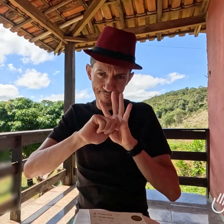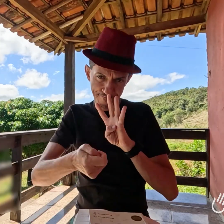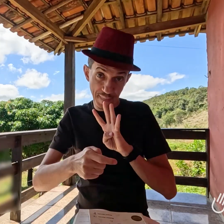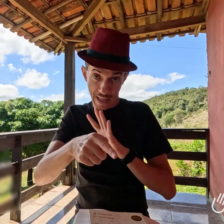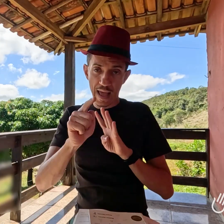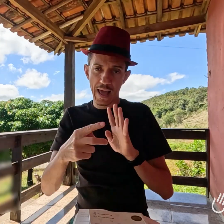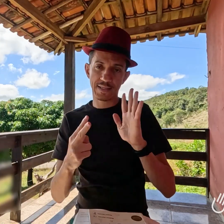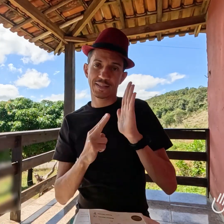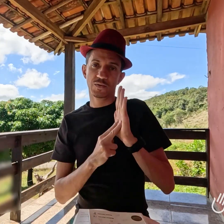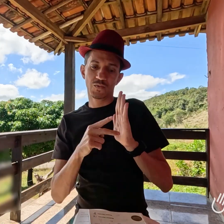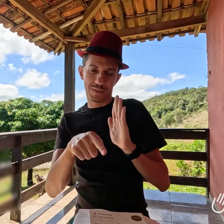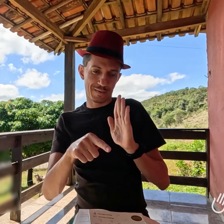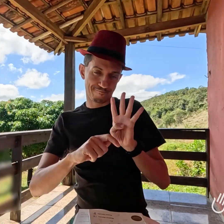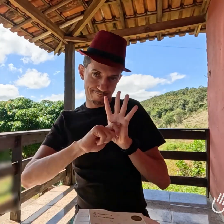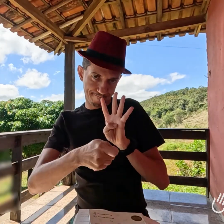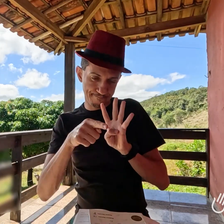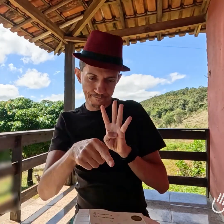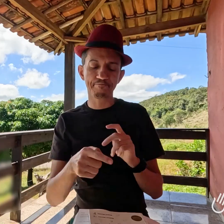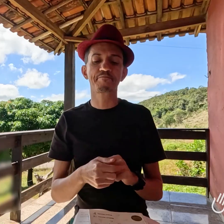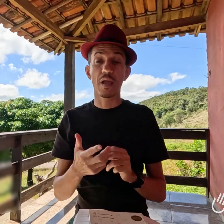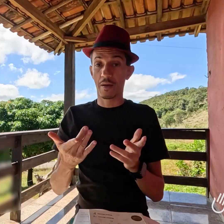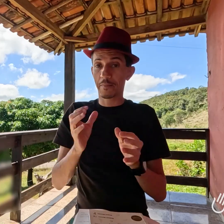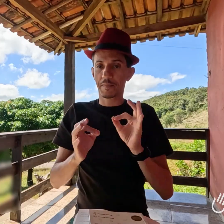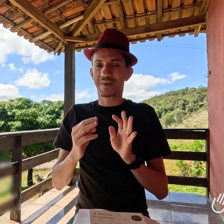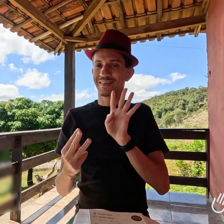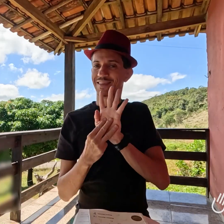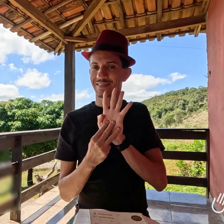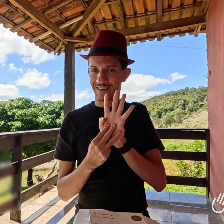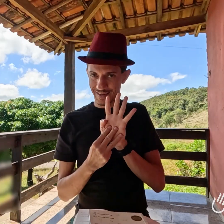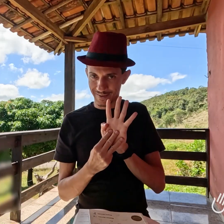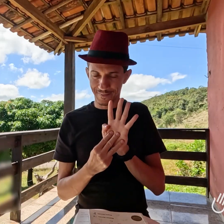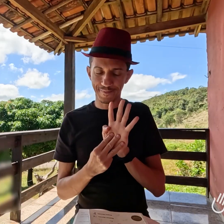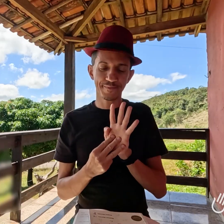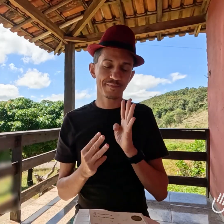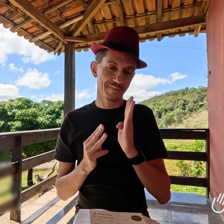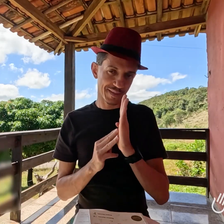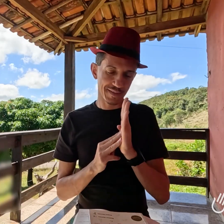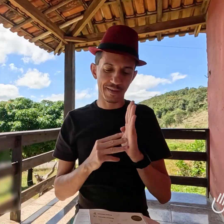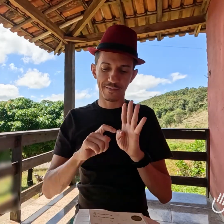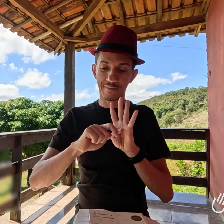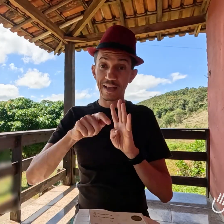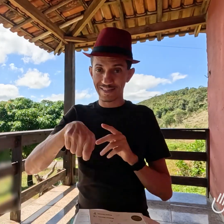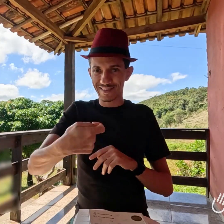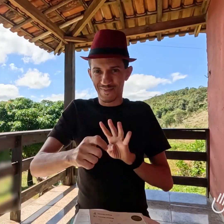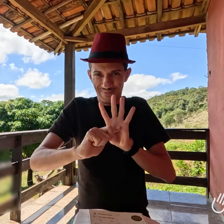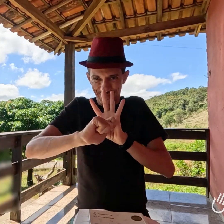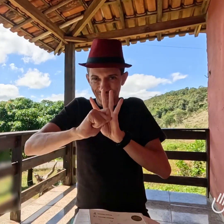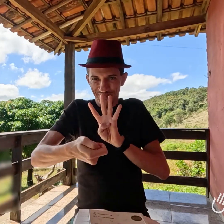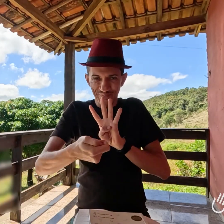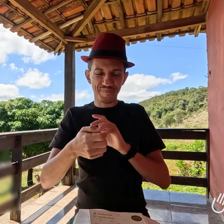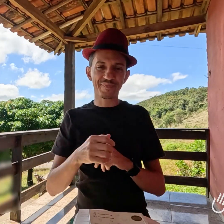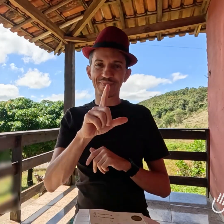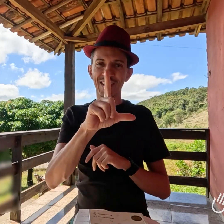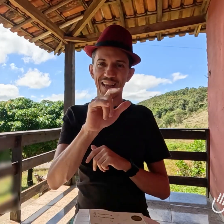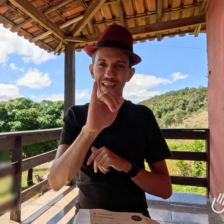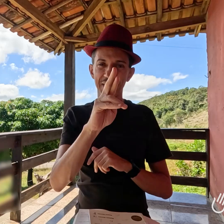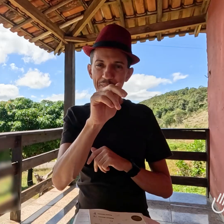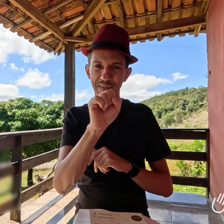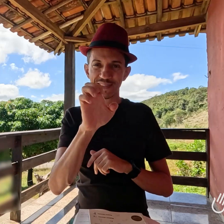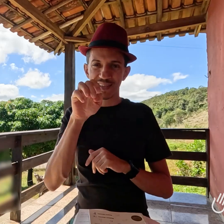isso vai trazer tanto uma possibilidade maior de visualização quanto de uso. Essa que eu estou mostrando aqui para você é a